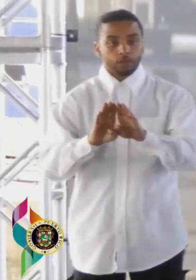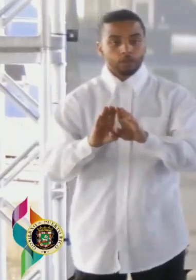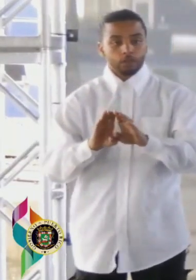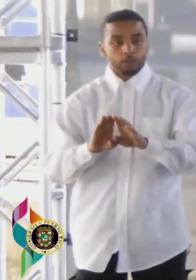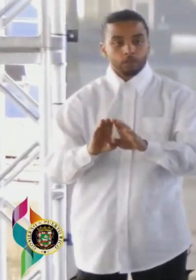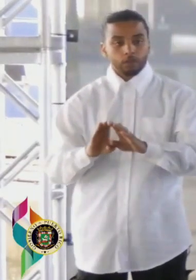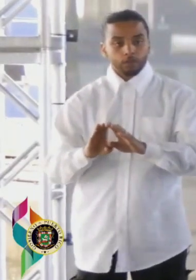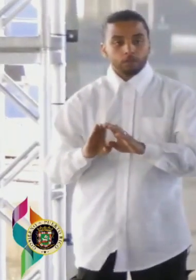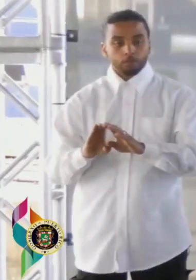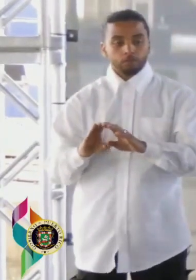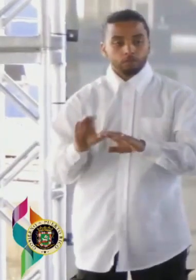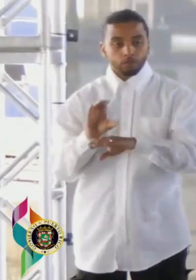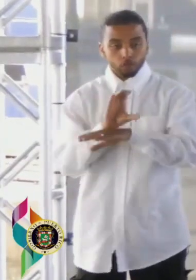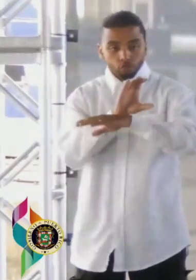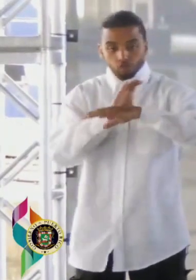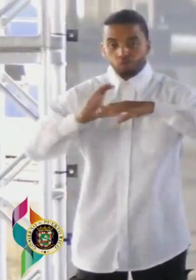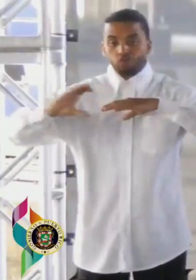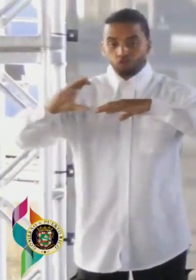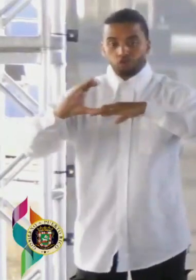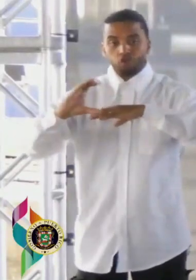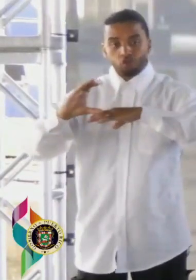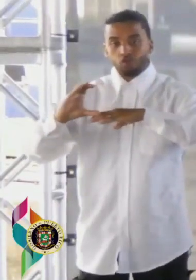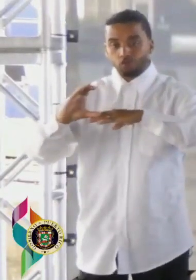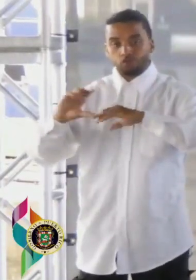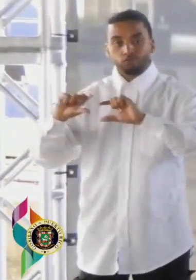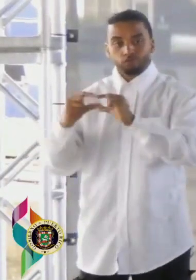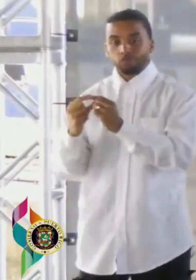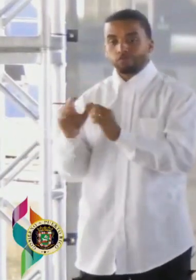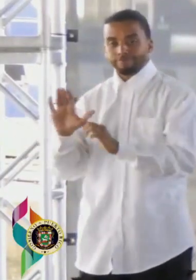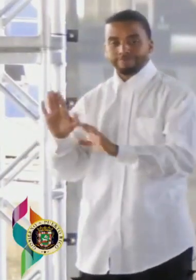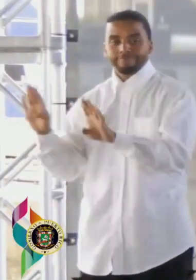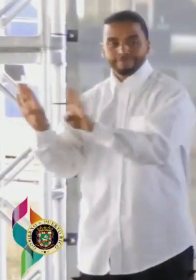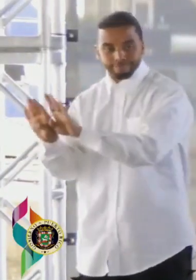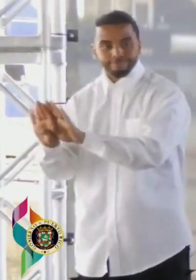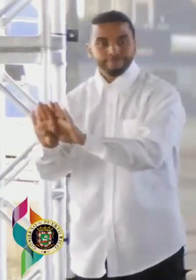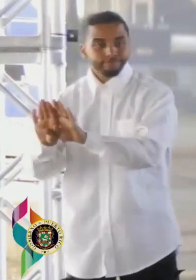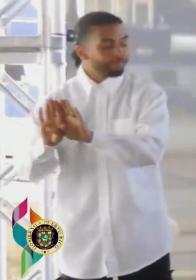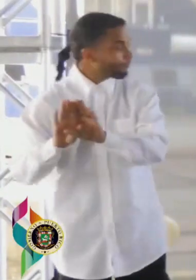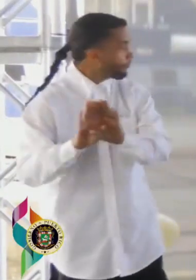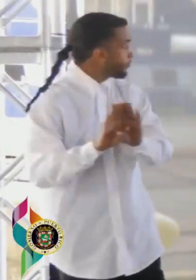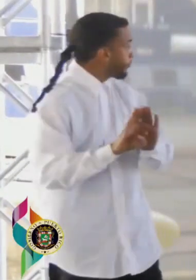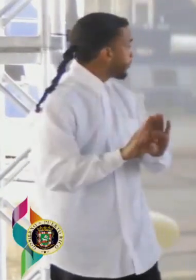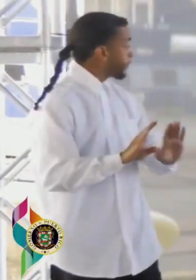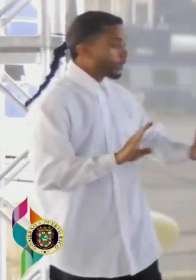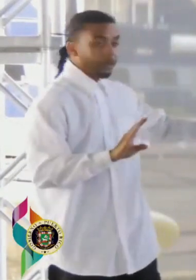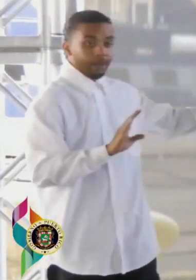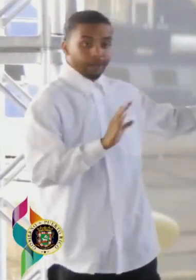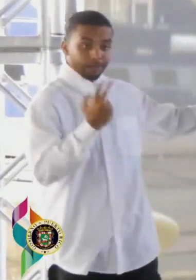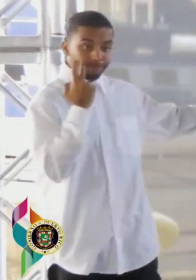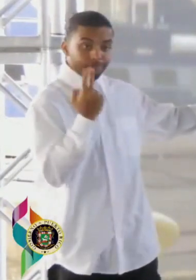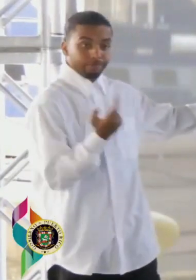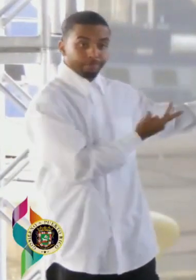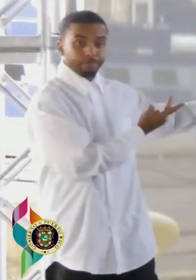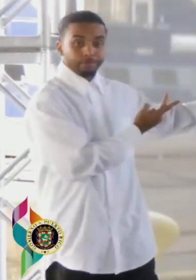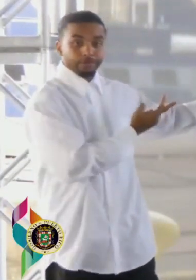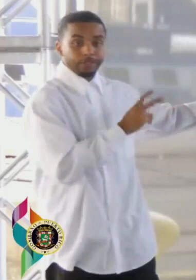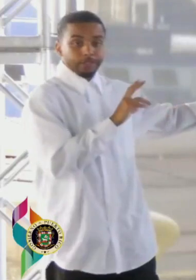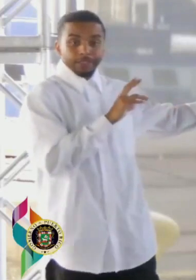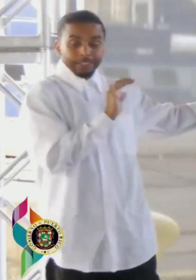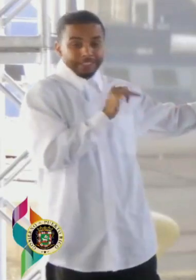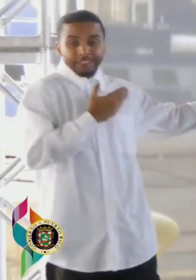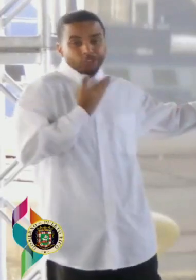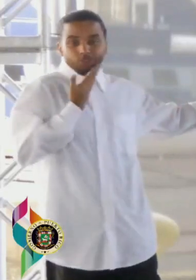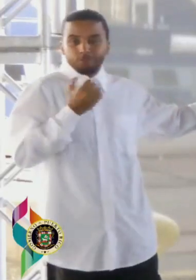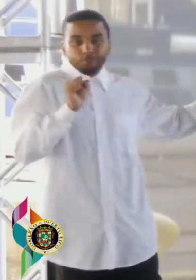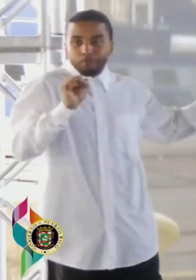pueden ver los pilotes y todo el deterioro a simple vista este que está aquí ahí no se le puede poner peso o carga